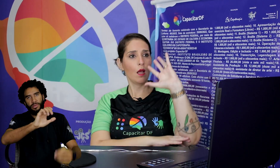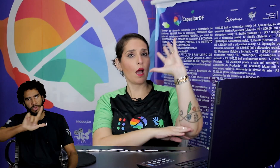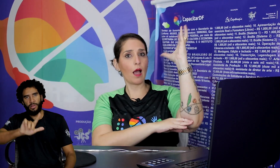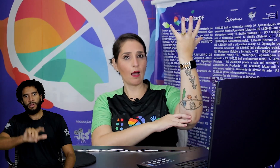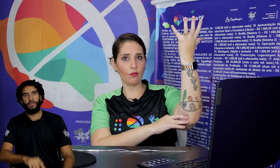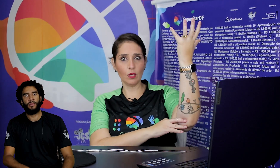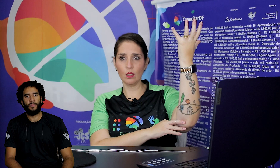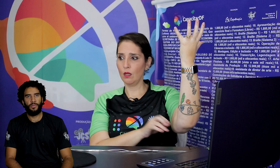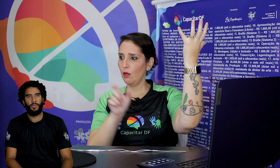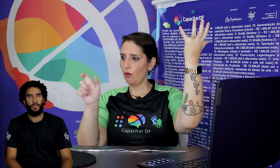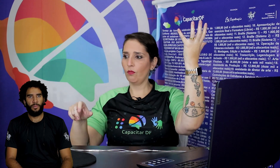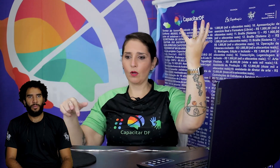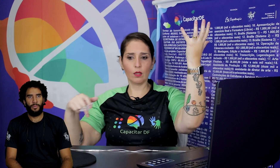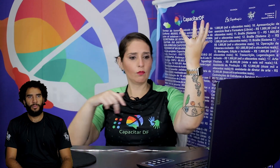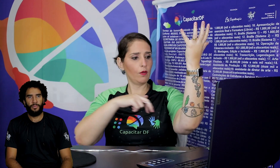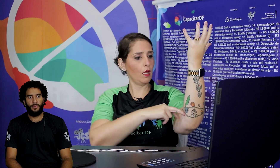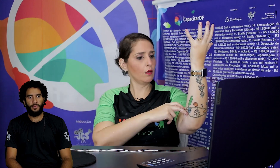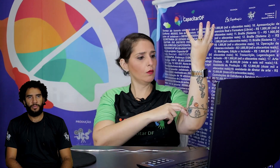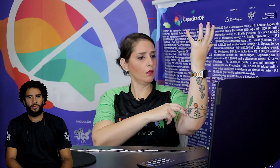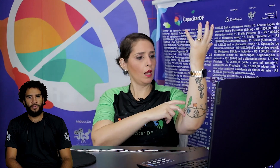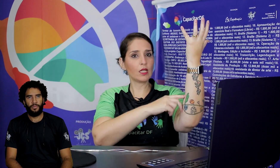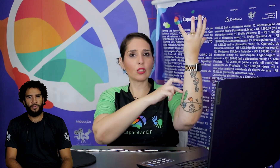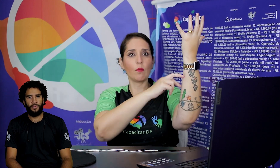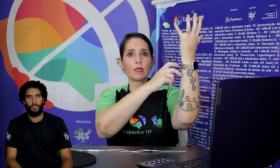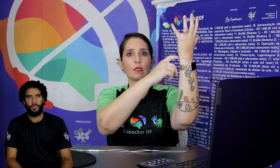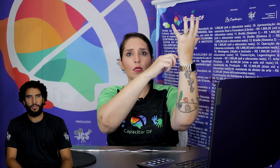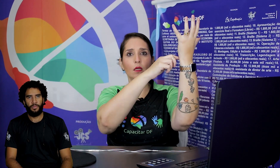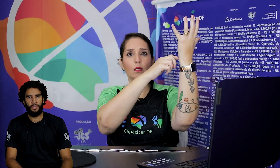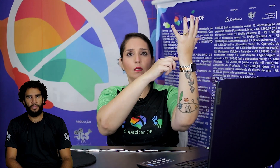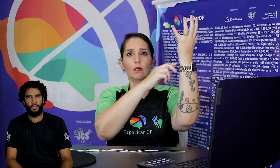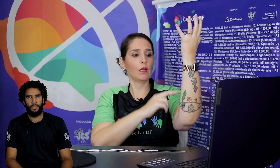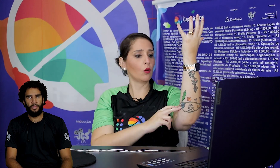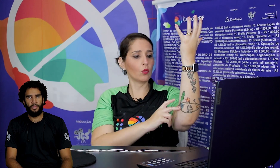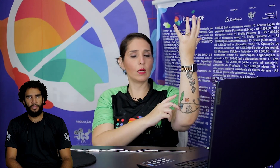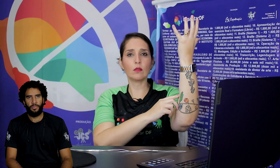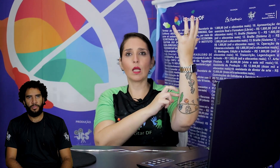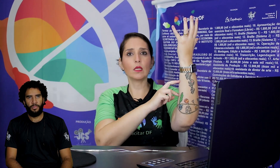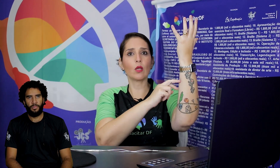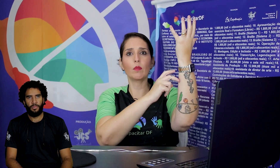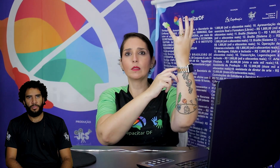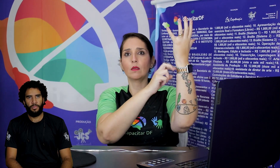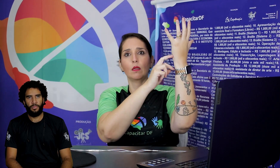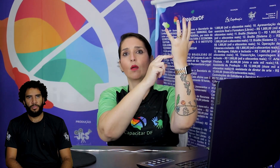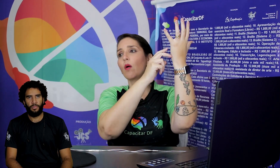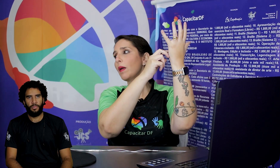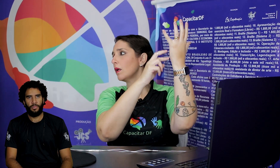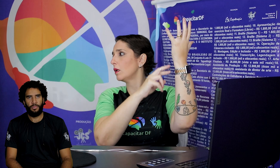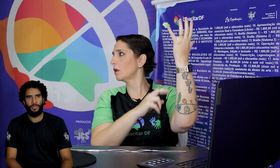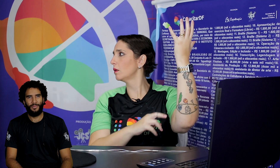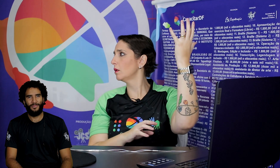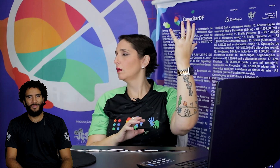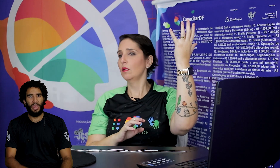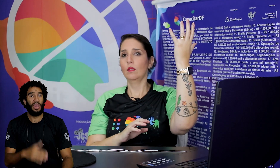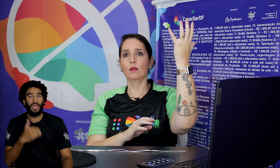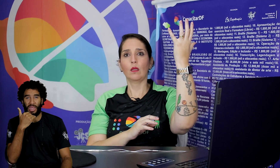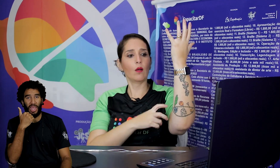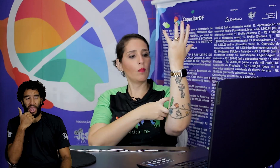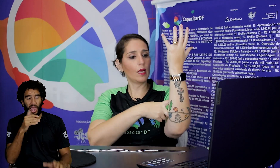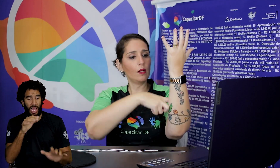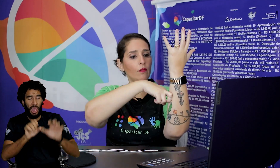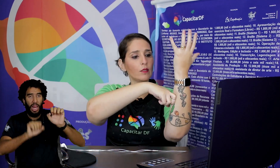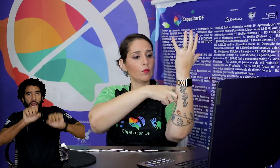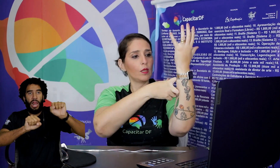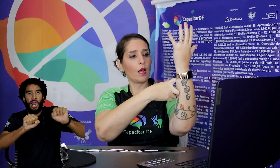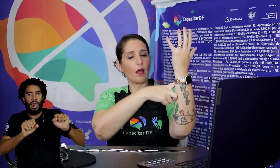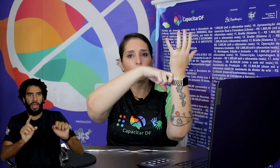árvore. Árvore, fulano veio. Ele sobe assim? Não conheço ninguém que sobe assim, nem o Homem-Aranha. Tá? Como